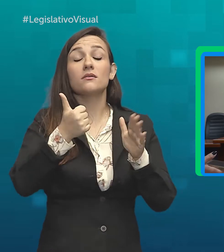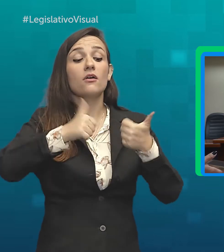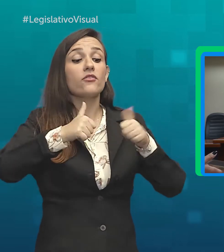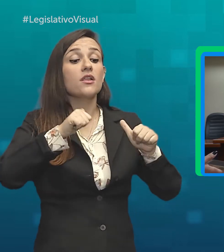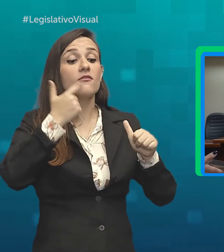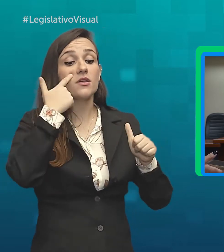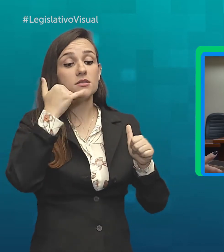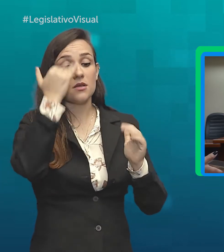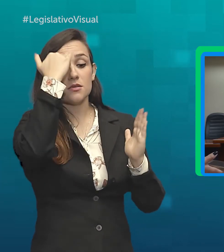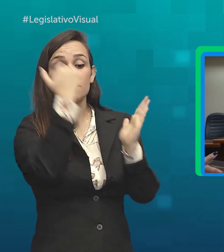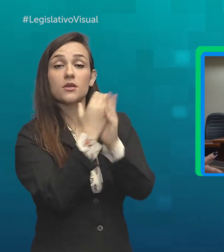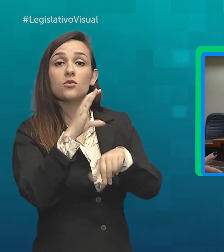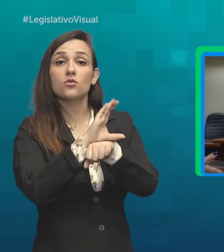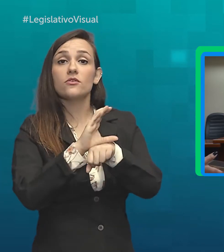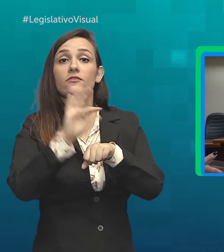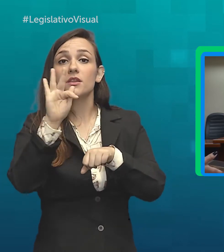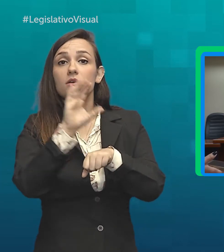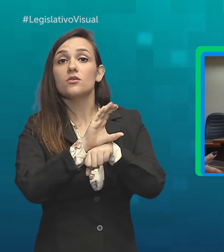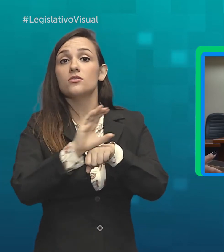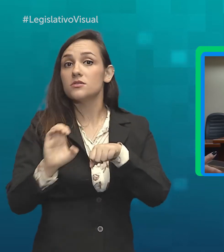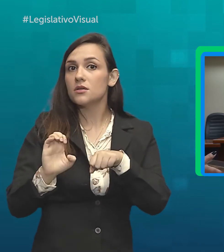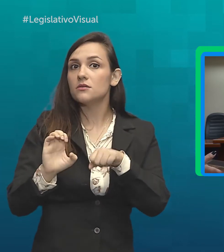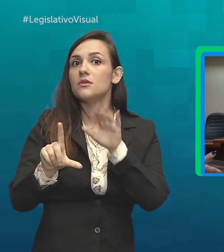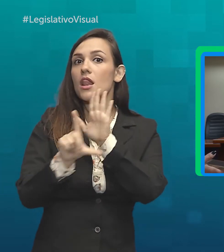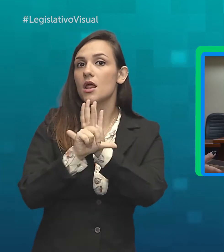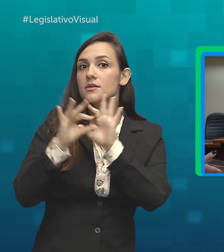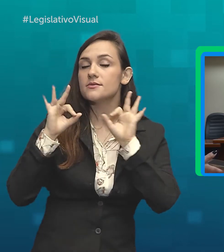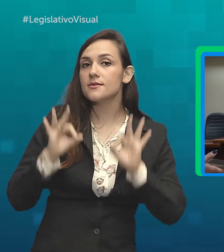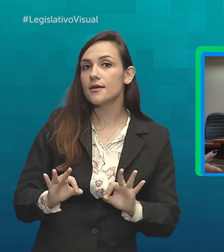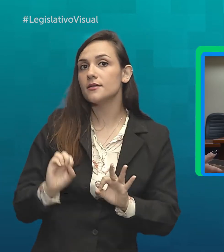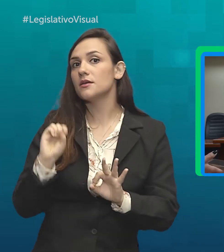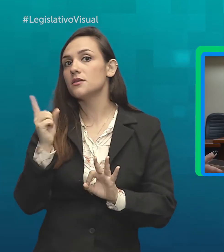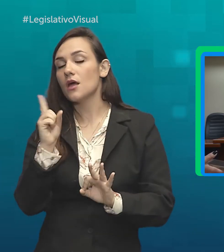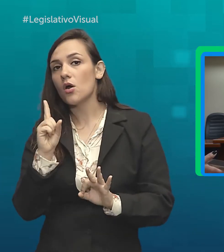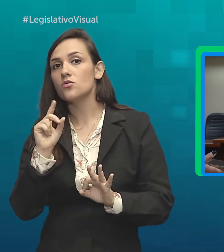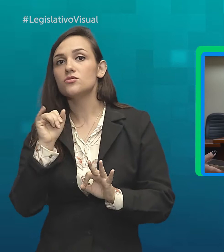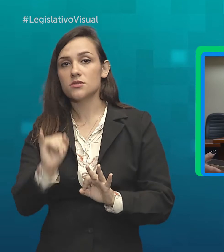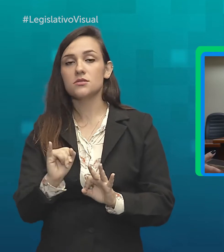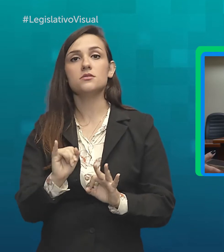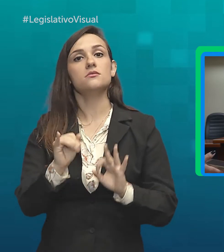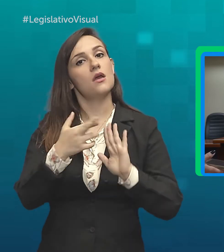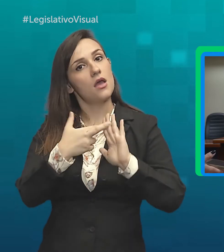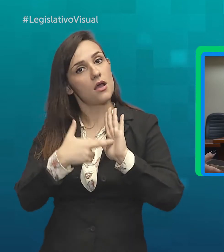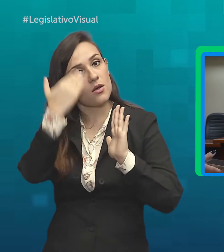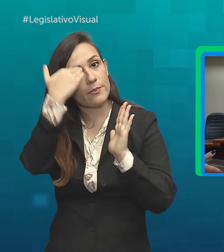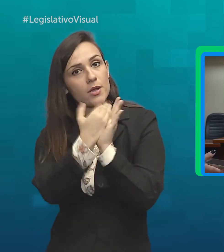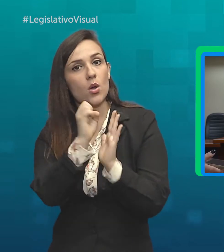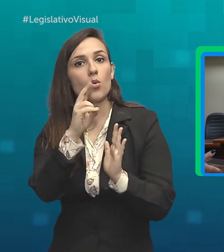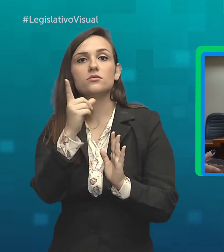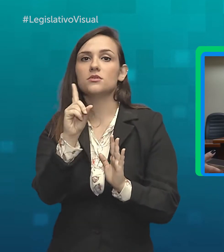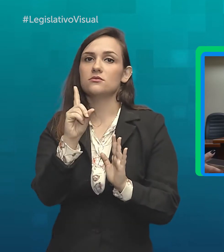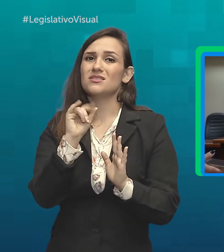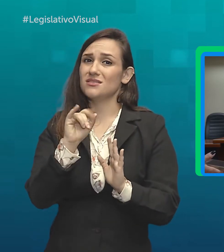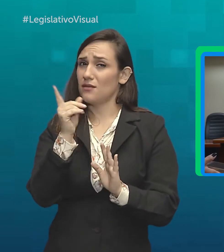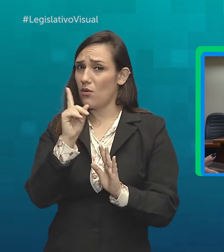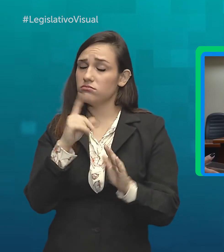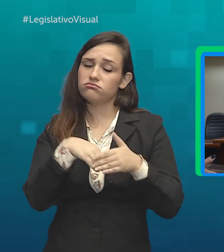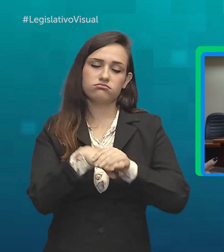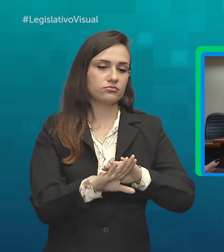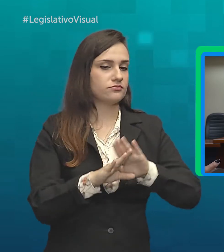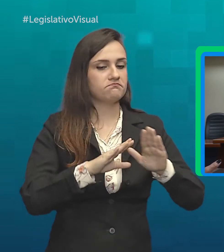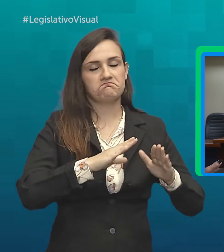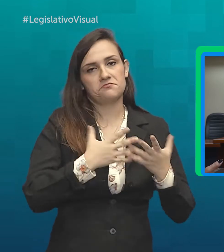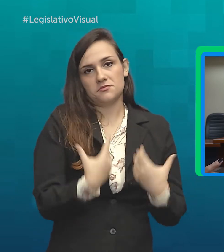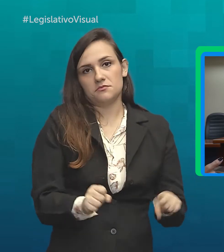é a primeira, a porta de entrada com relação à constitucionalidade ou não. Aqui ela já recebe o crivo, se ela é constitucional, ela tramita, se ela não é,